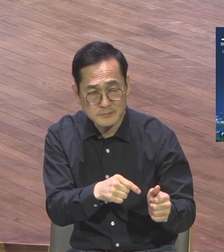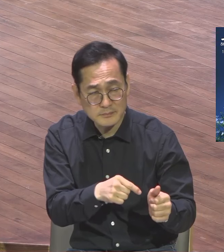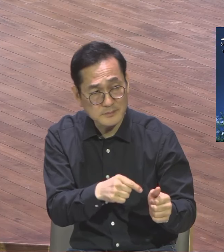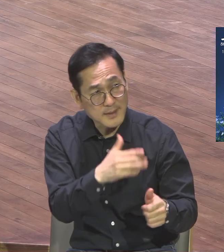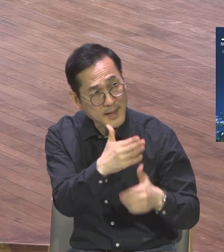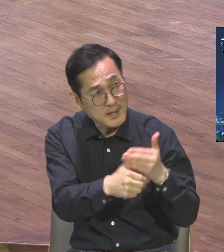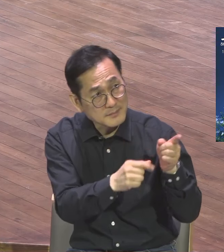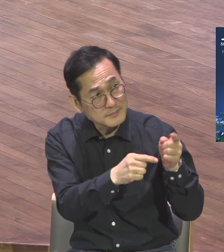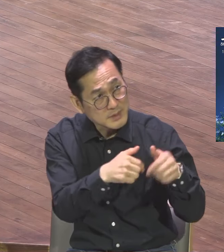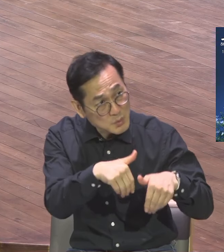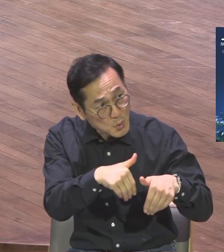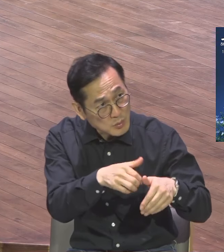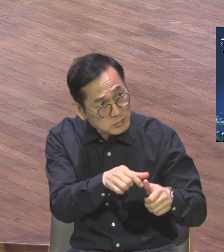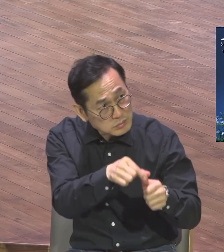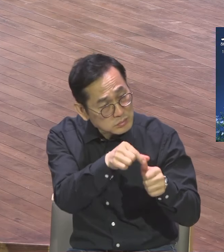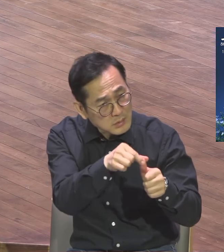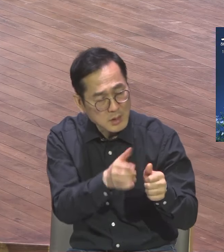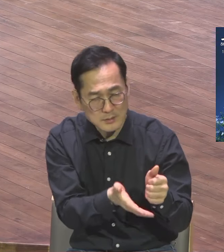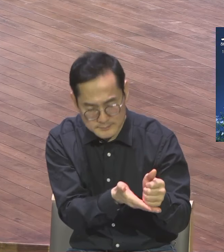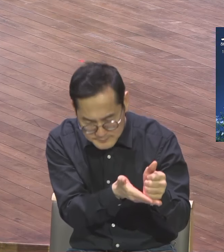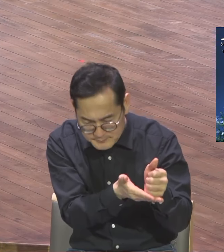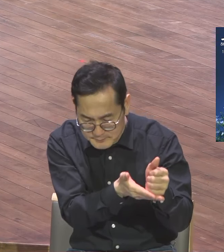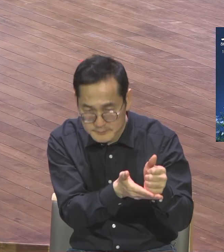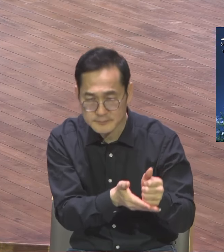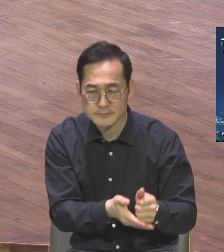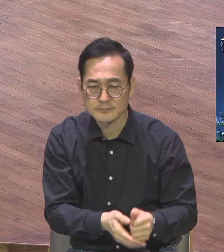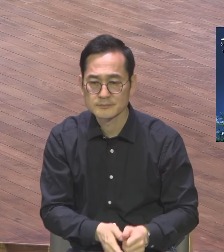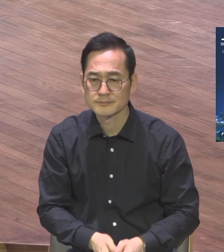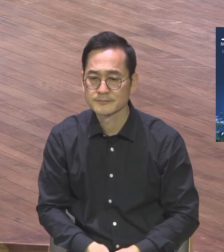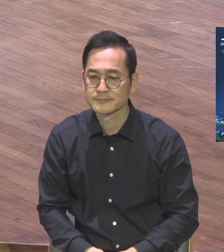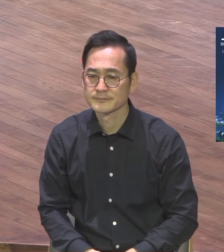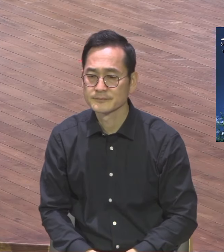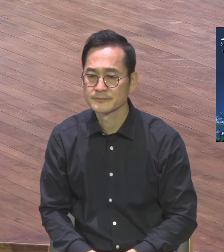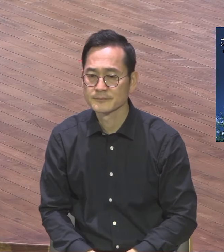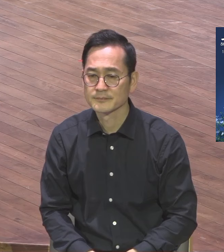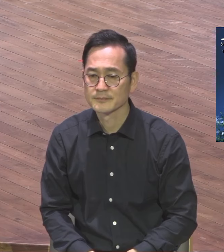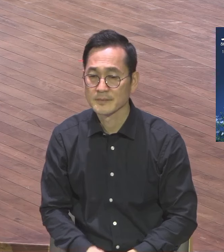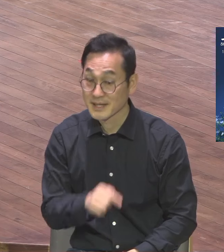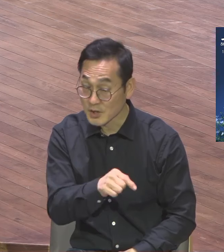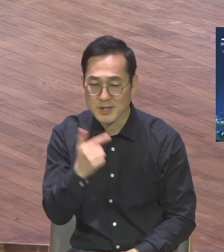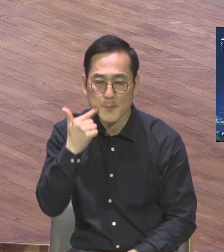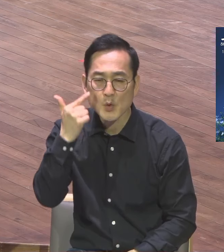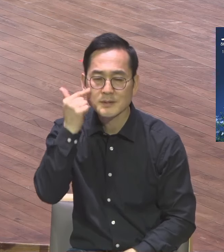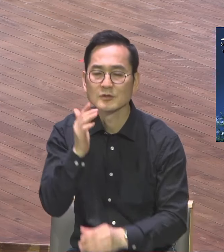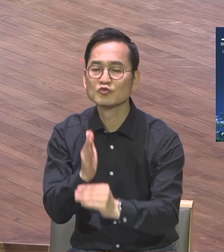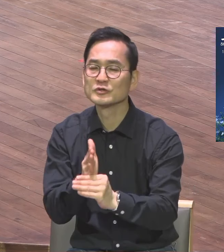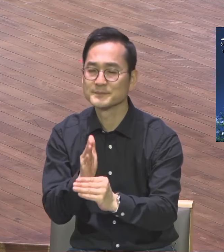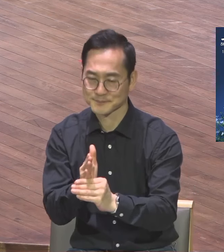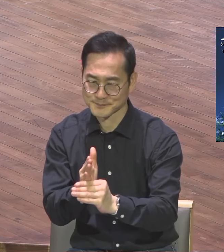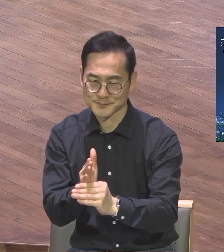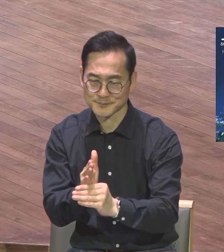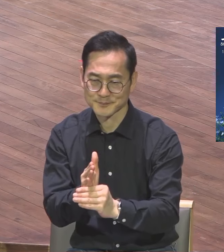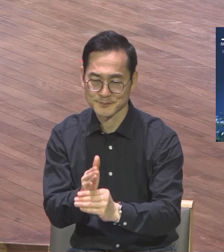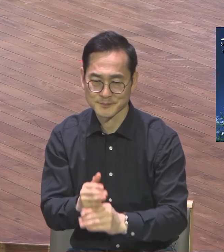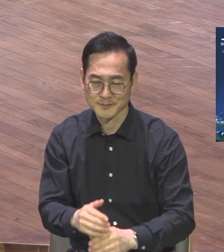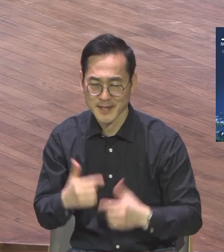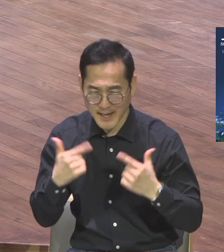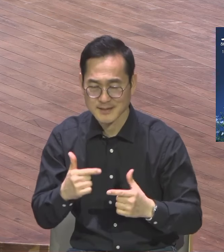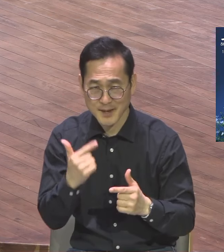그래야 질서입니다. 영적 질서입니다. 그게 목회자 중심. 다 언제나